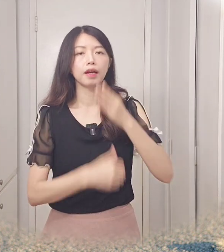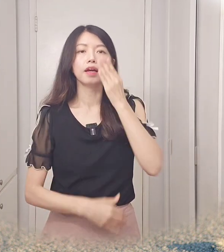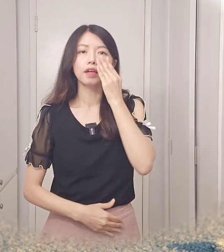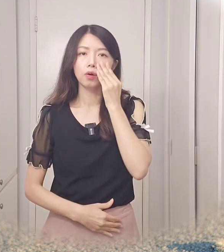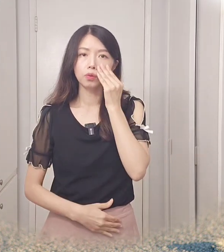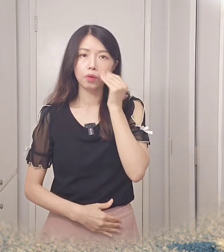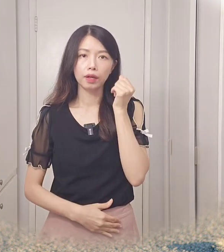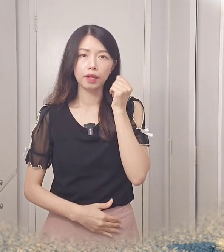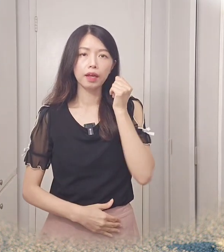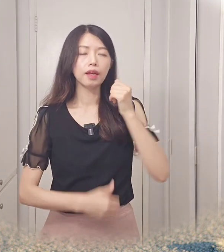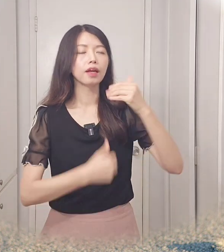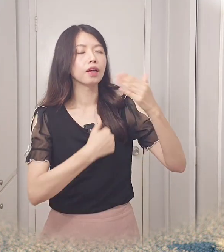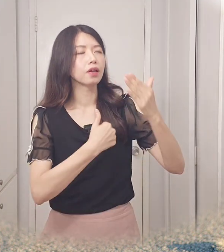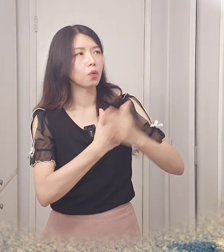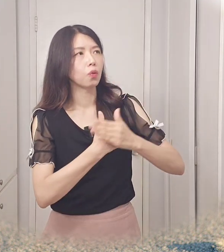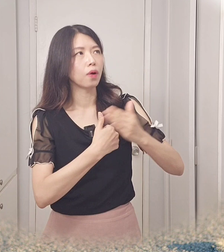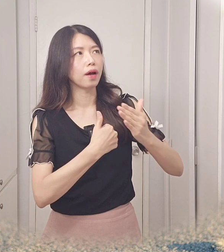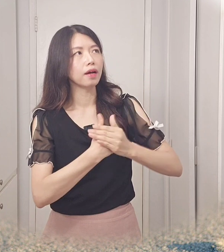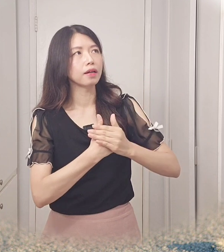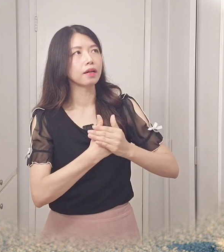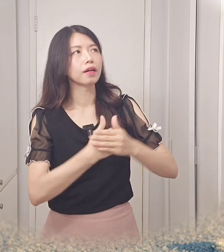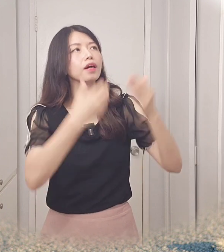됩니다. 형통하게